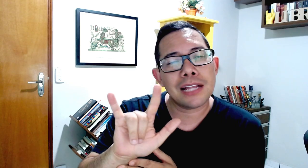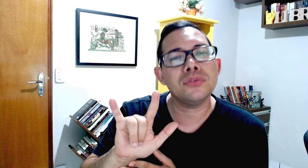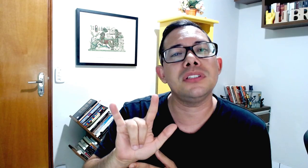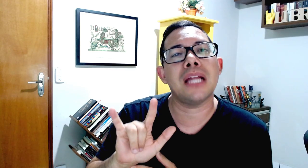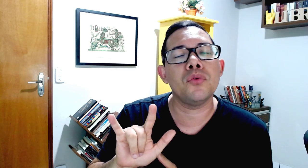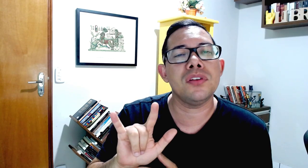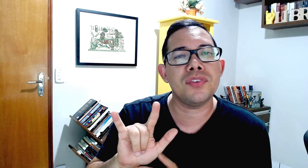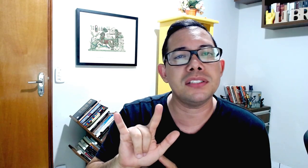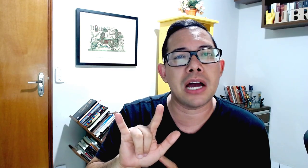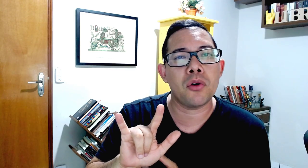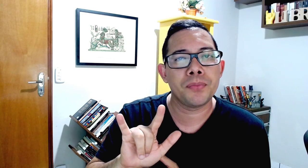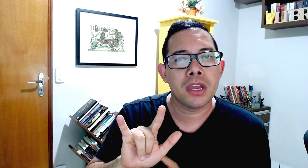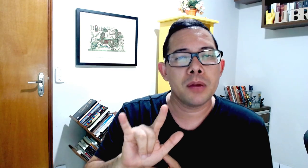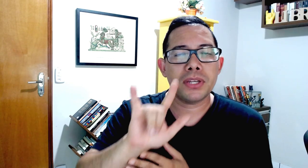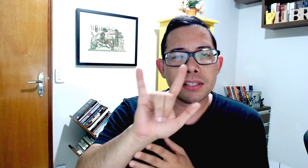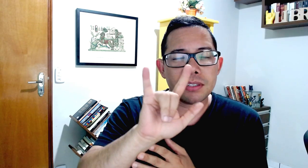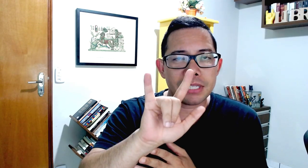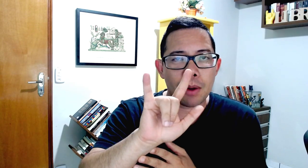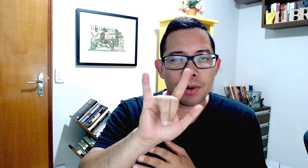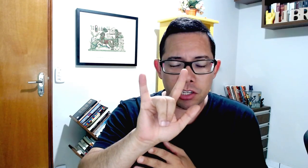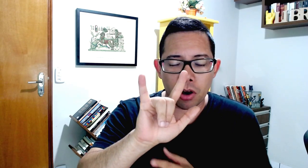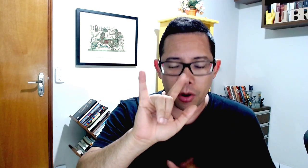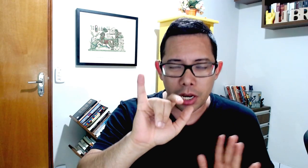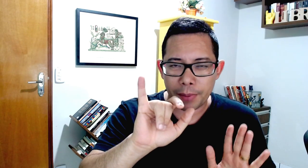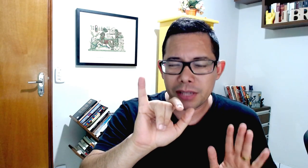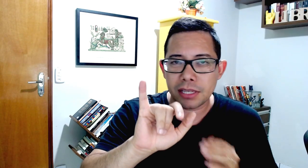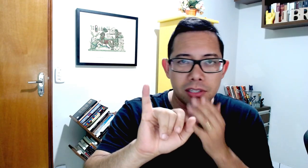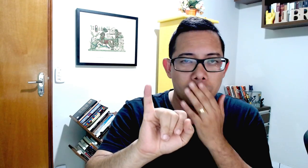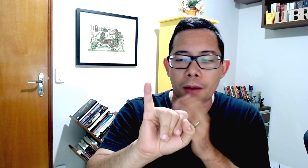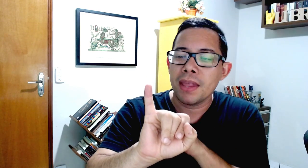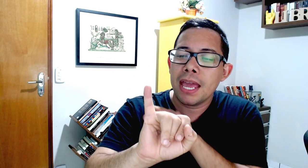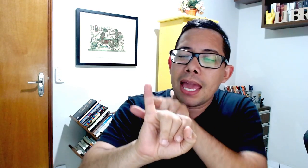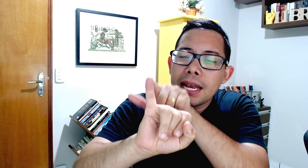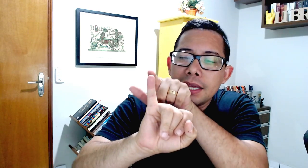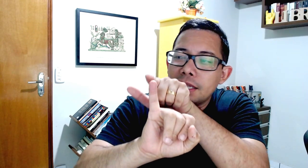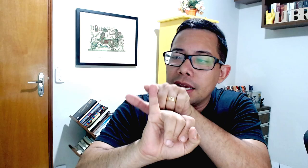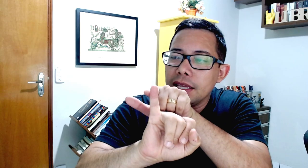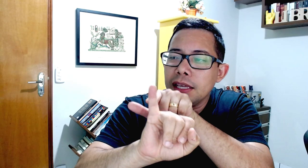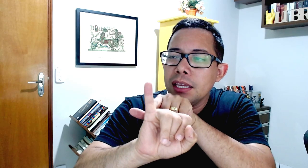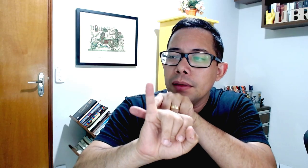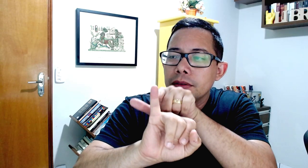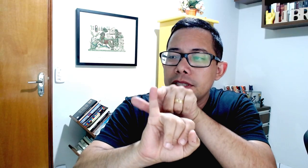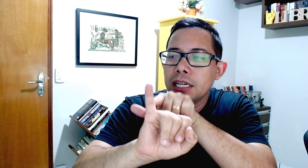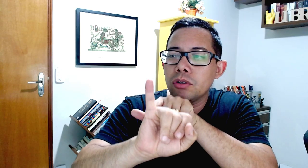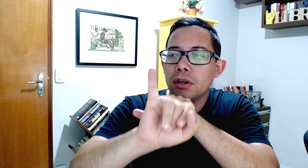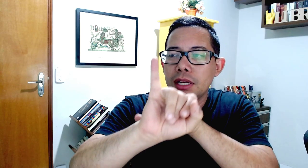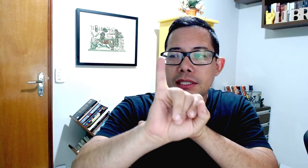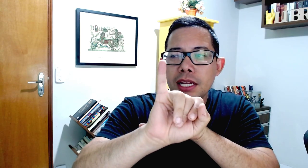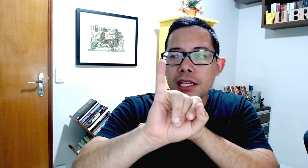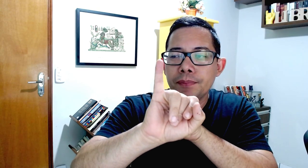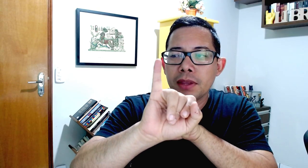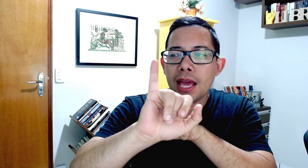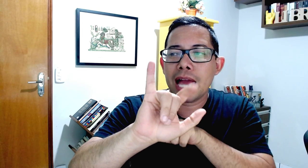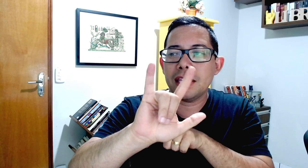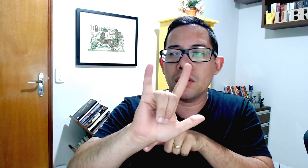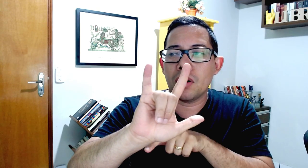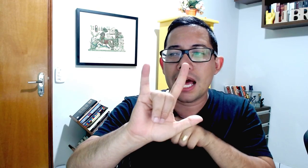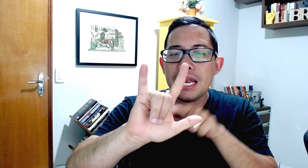é considerado um sinal universal por que esse sinal aqui ó olha presta atenção é a letra e certo letra aí aqui ó